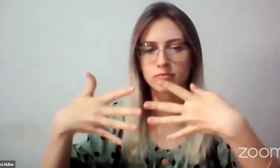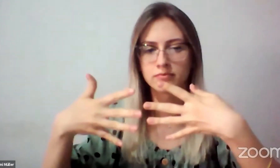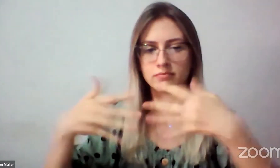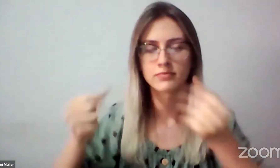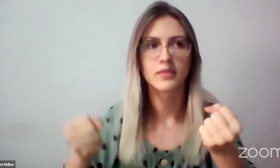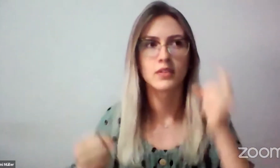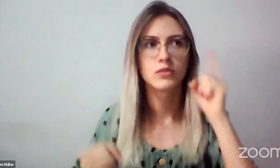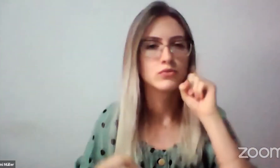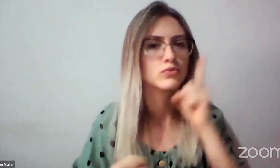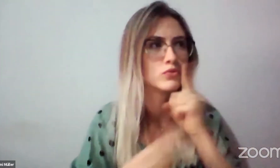Ela fez uma apresentação explicando